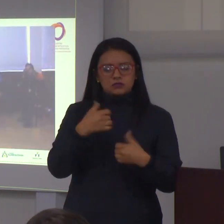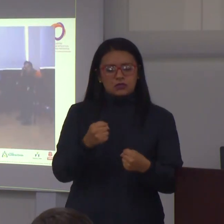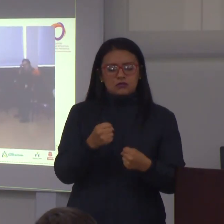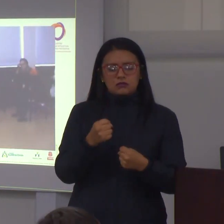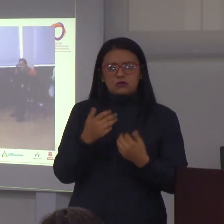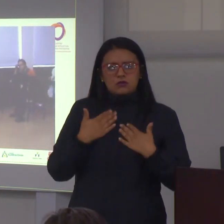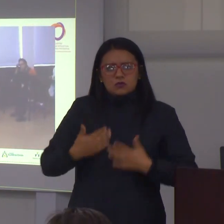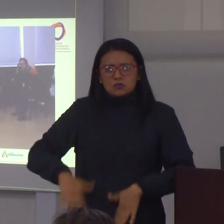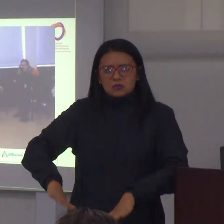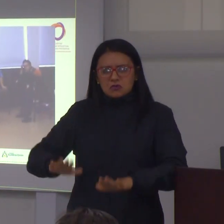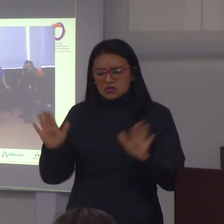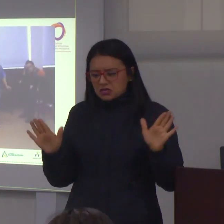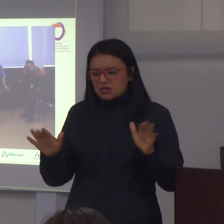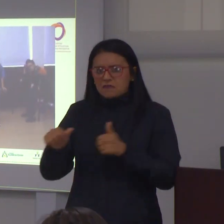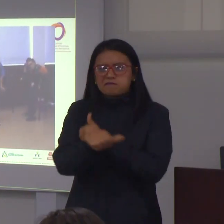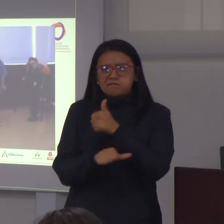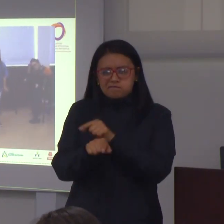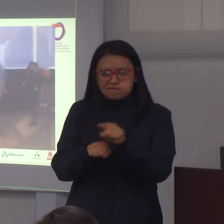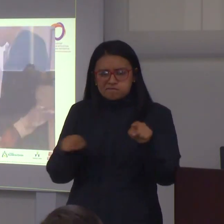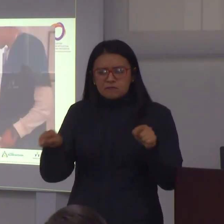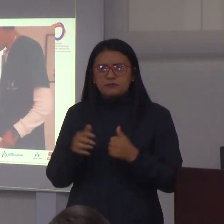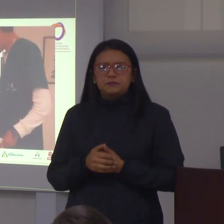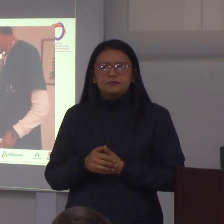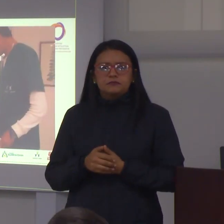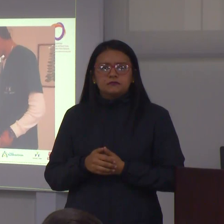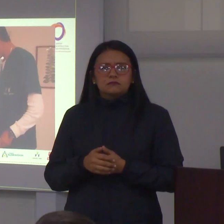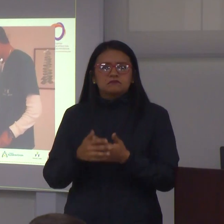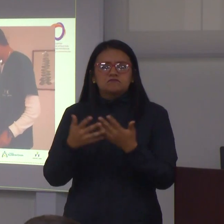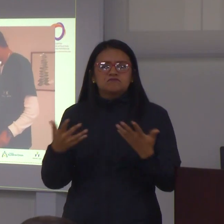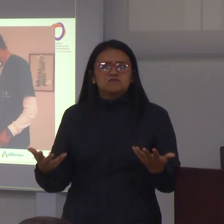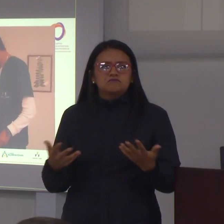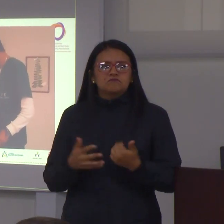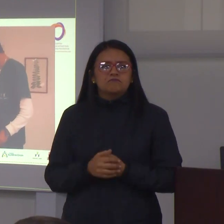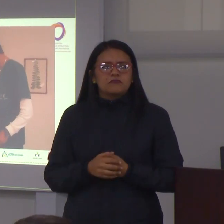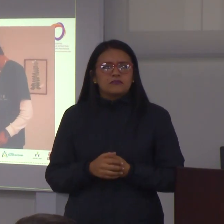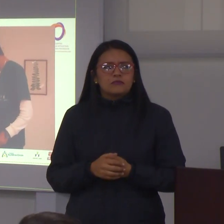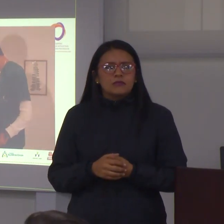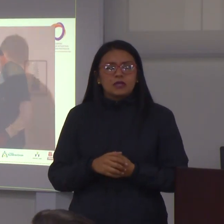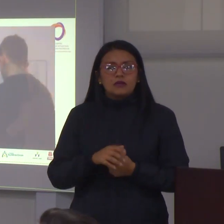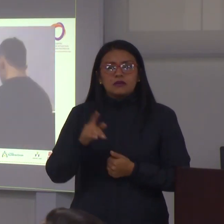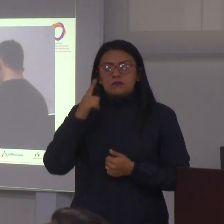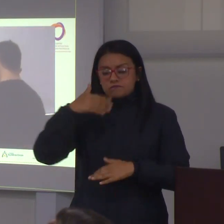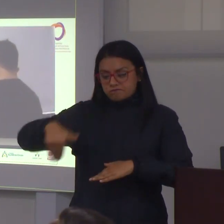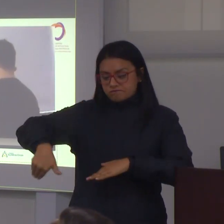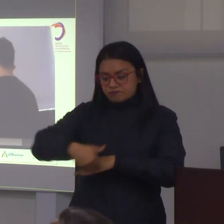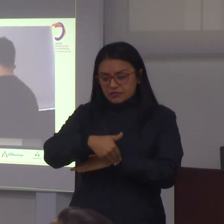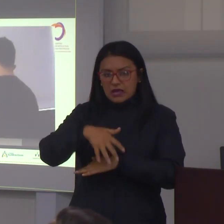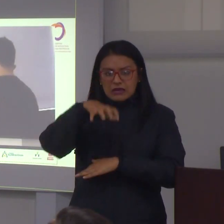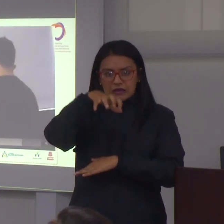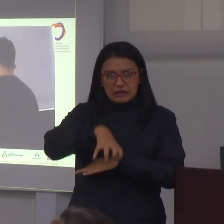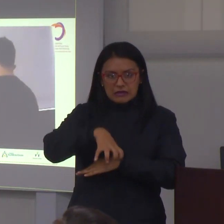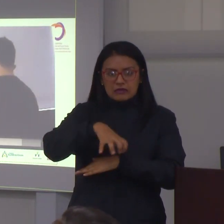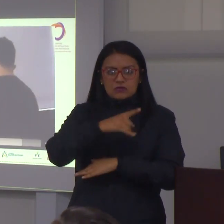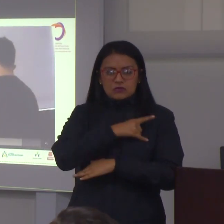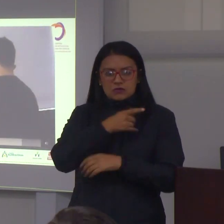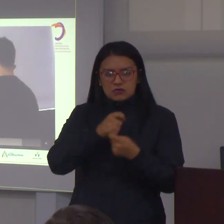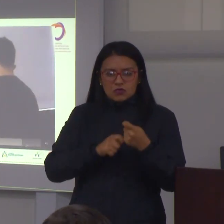sino en cualquier área, en la medida en que la Quinta de Muntis hubo otros escenarios…